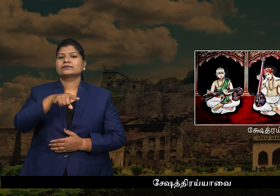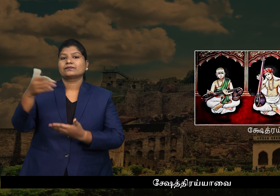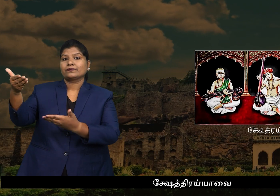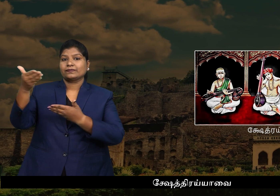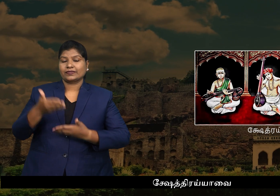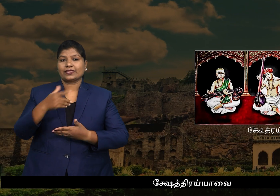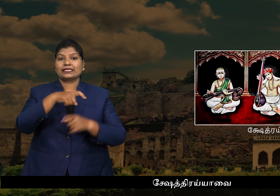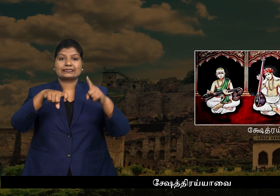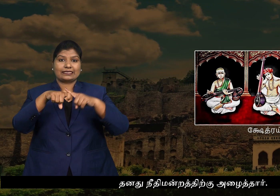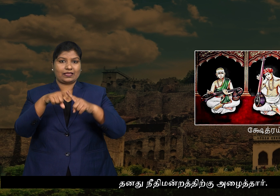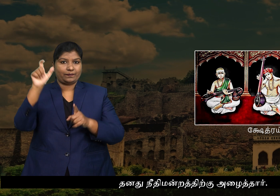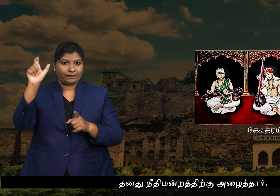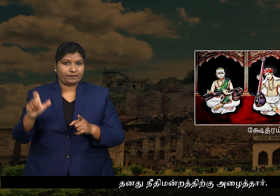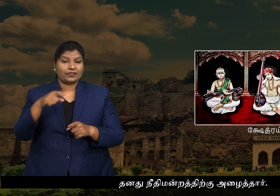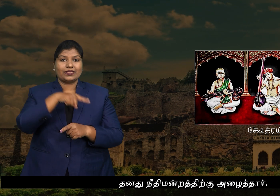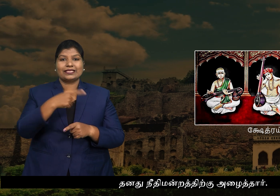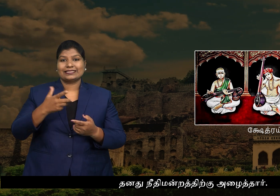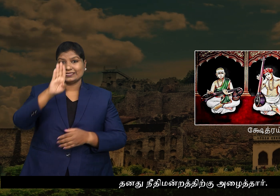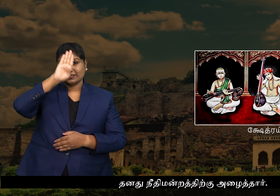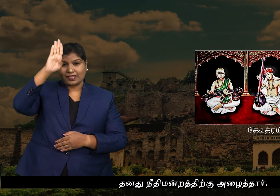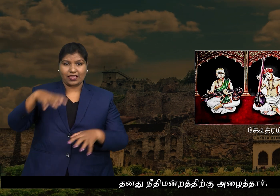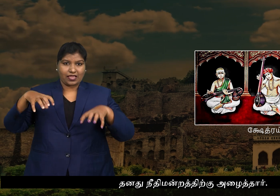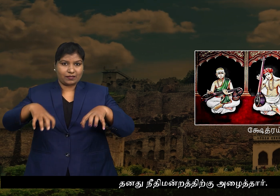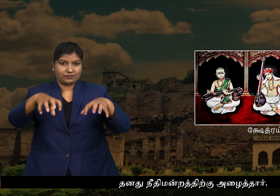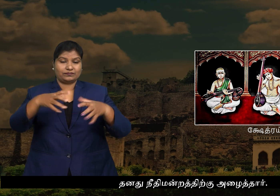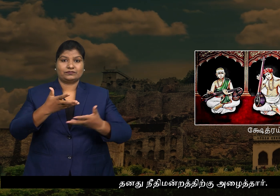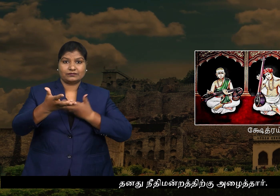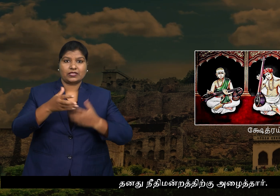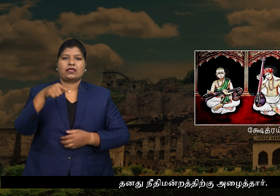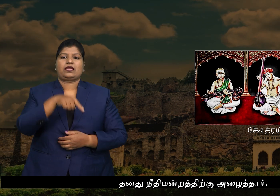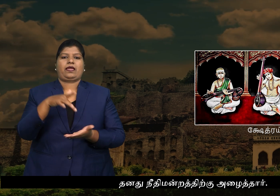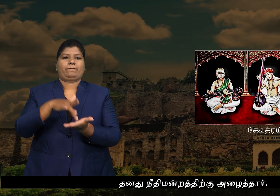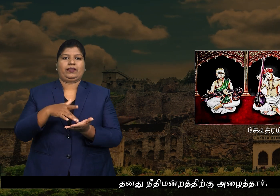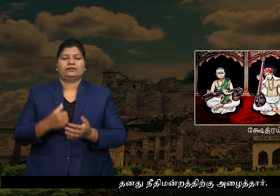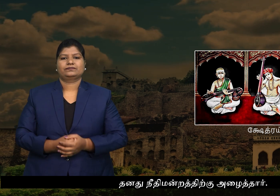க்ஷேத்ரய்யாவை தனது நீதிமன்றத்திற்கு அழைத்தார்.